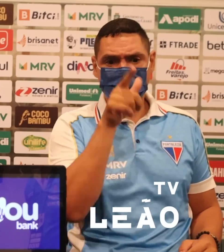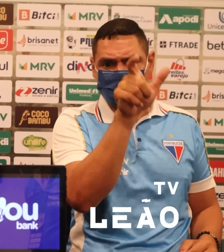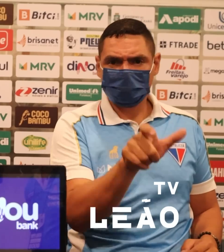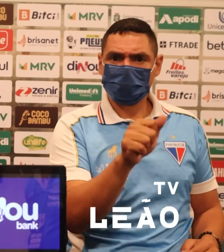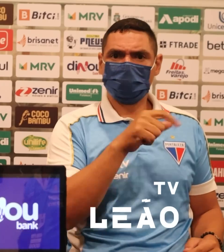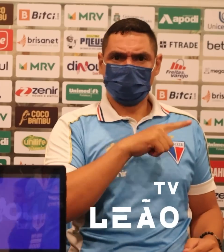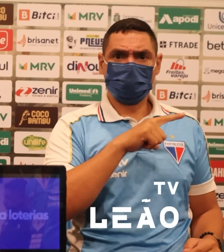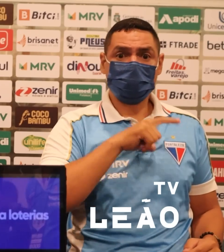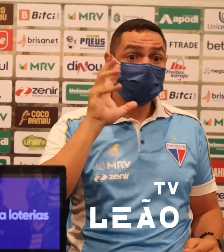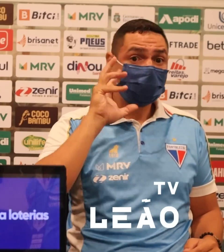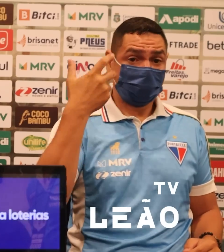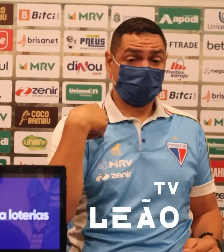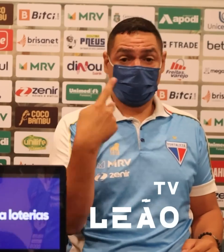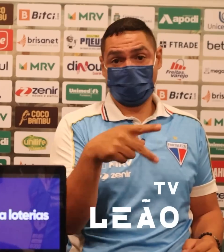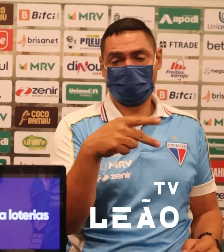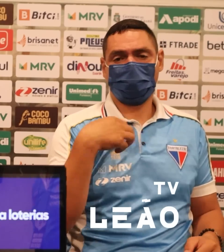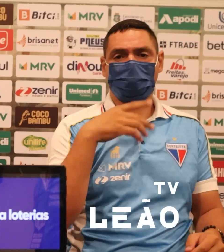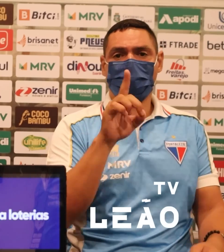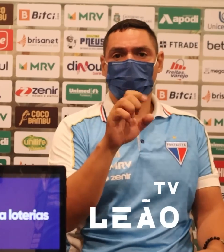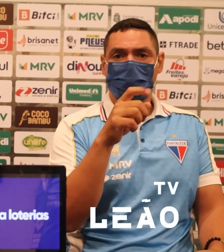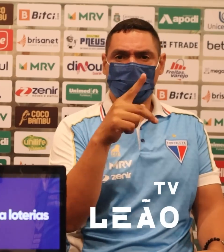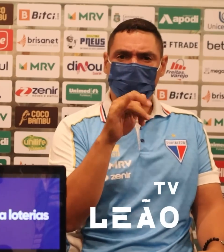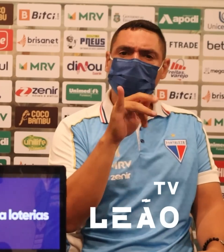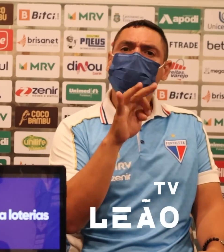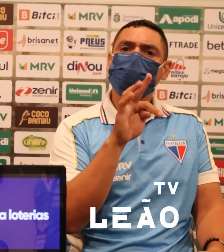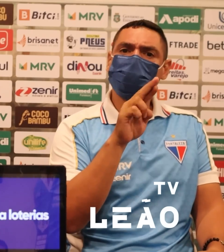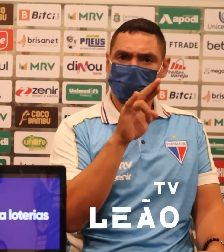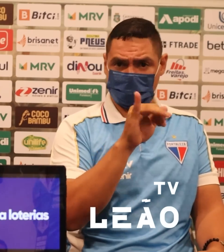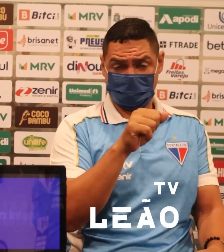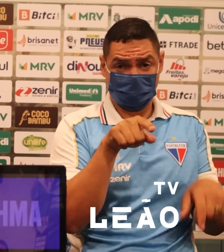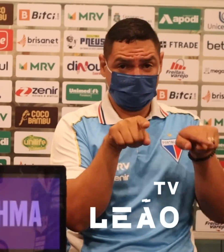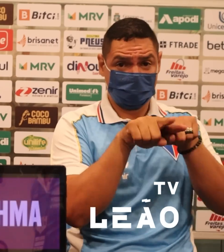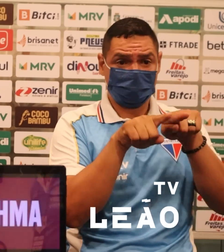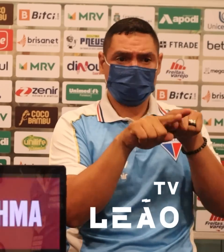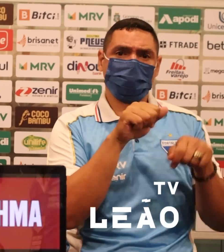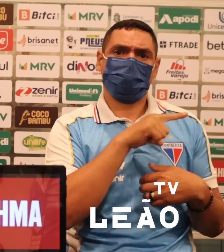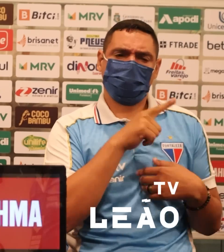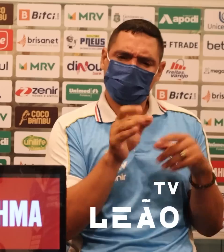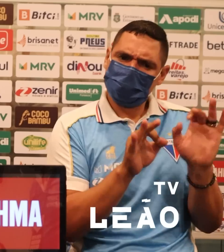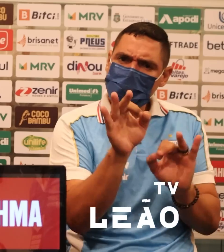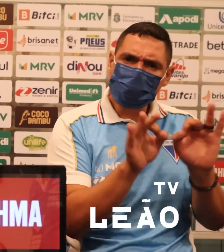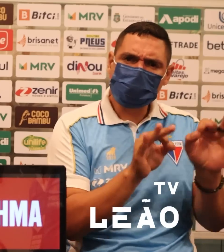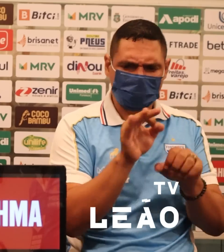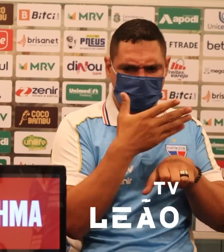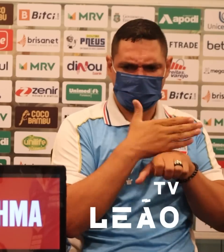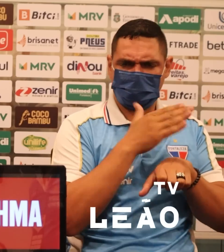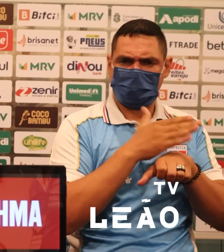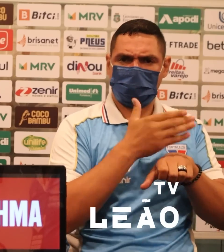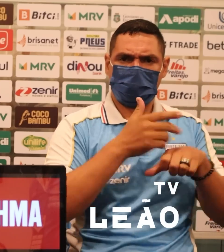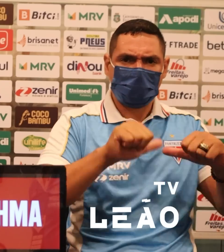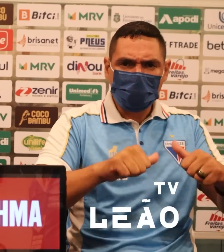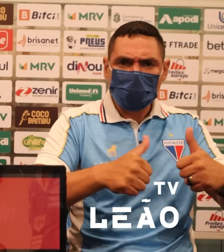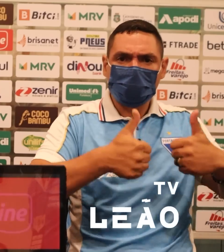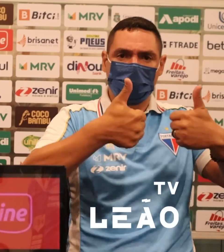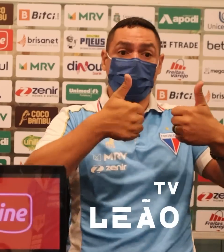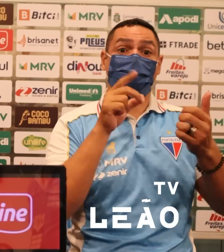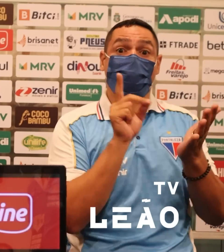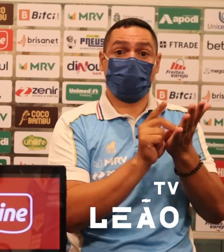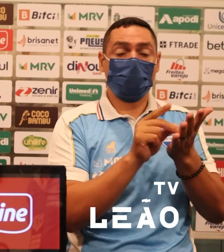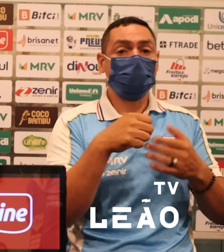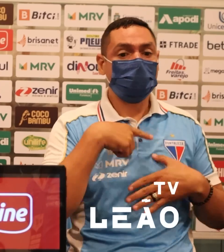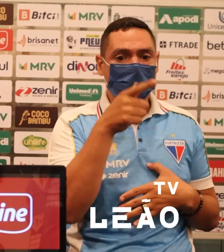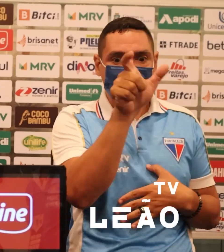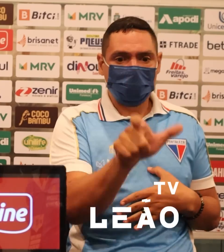decidimos por Valentín. Venía haciendo un buen entreno y nos